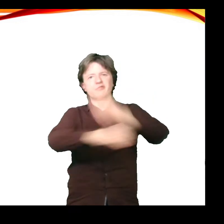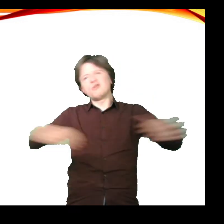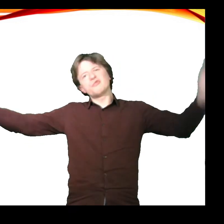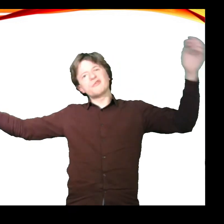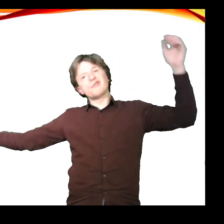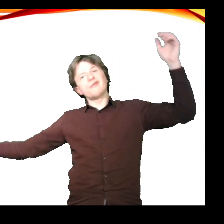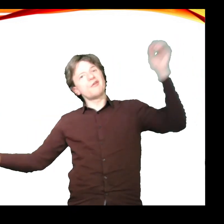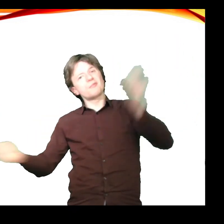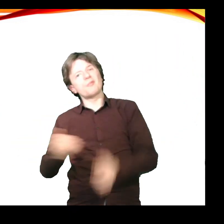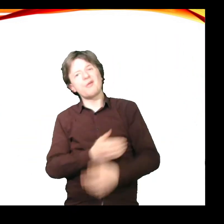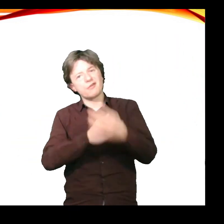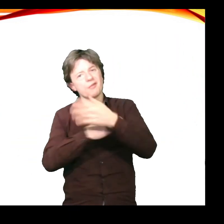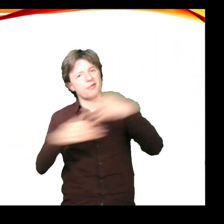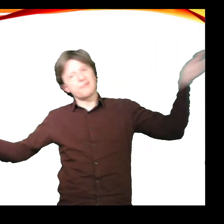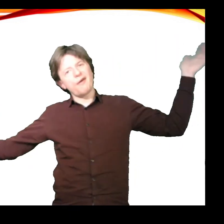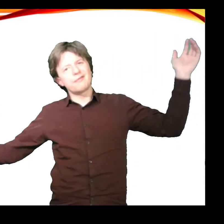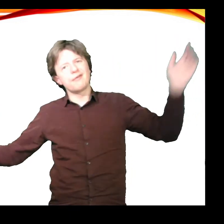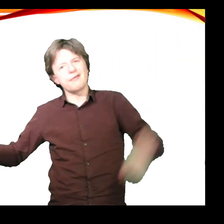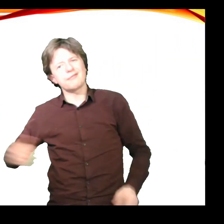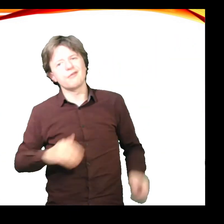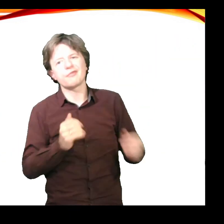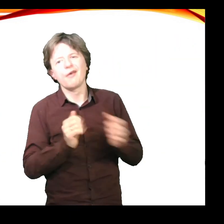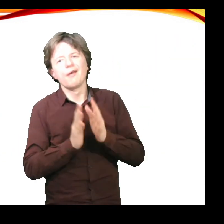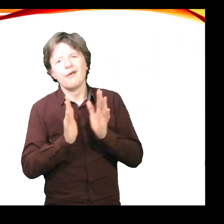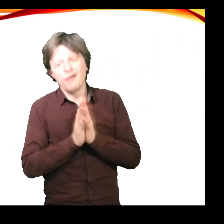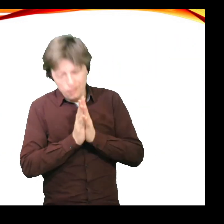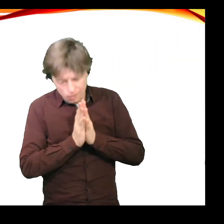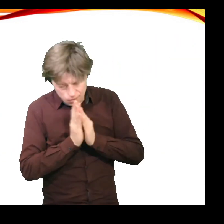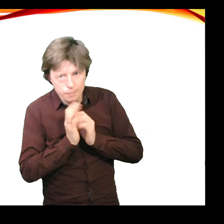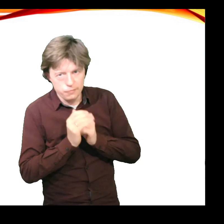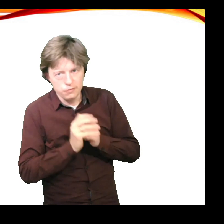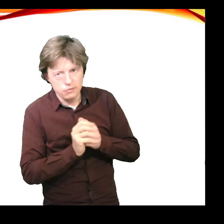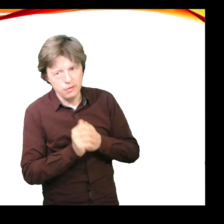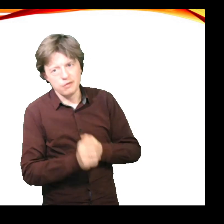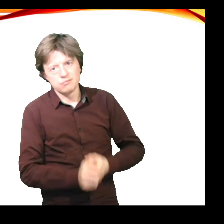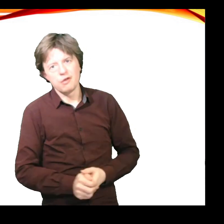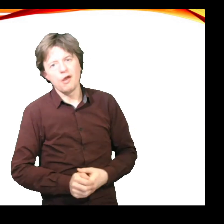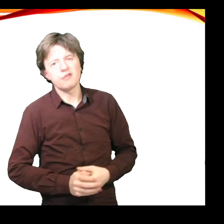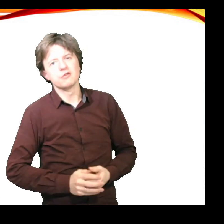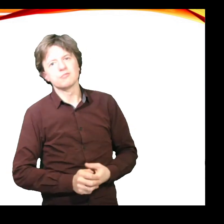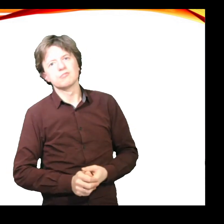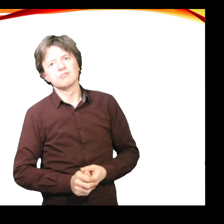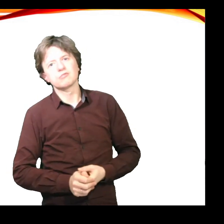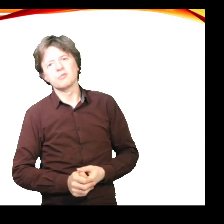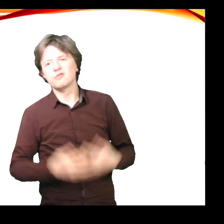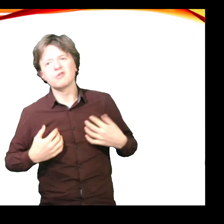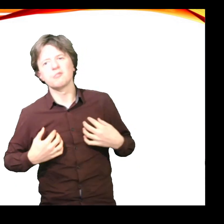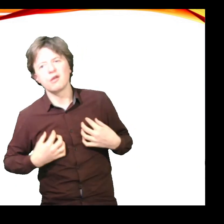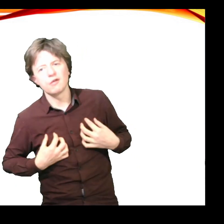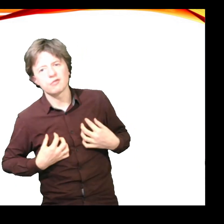voor de zon, al je problemen zijn opeens weg als je in Jezus gelooft? Nee, helaas niet. Tenminste niet in mijn leven.